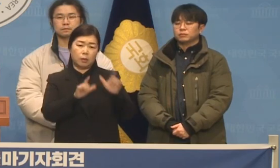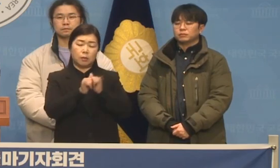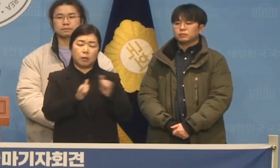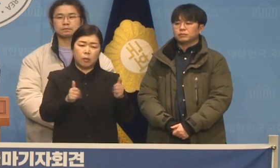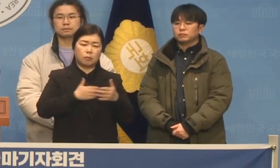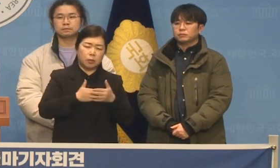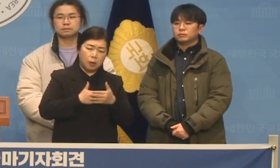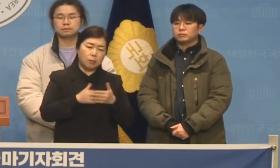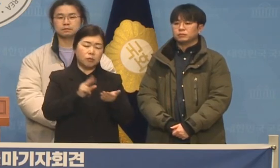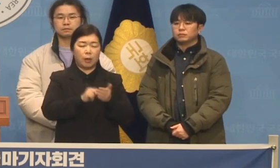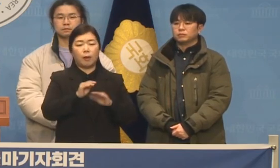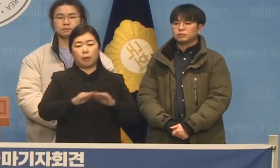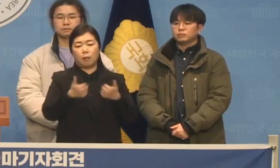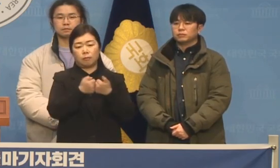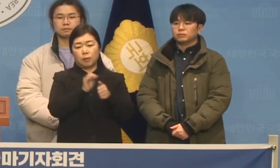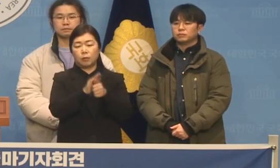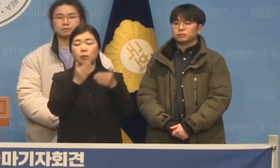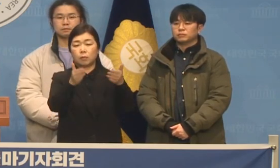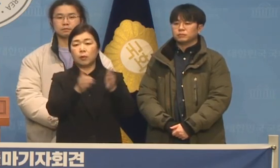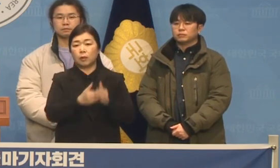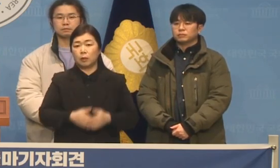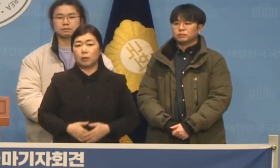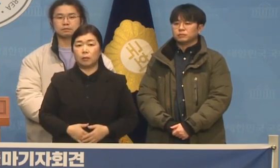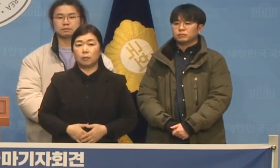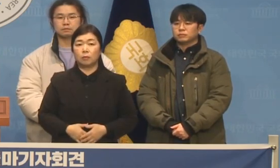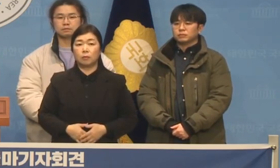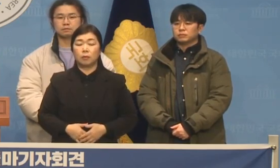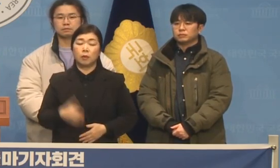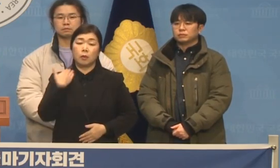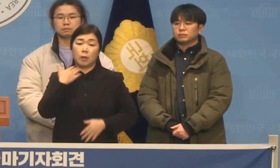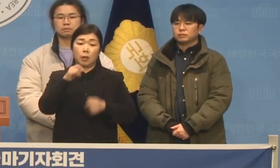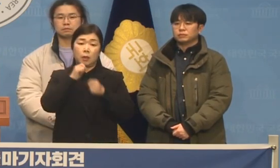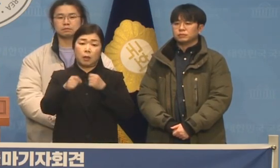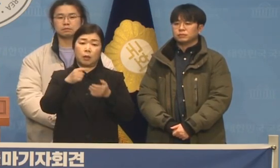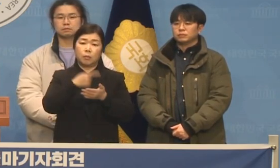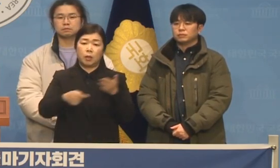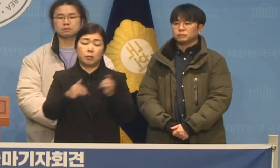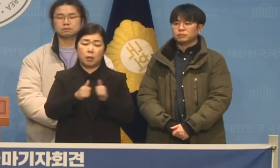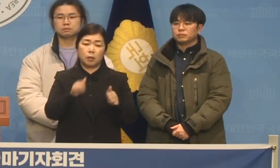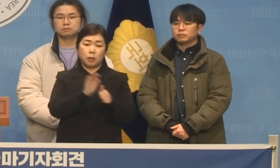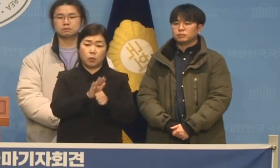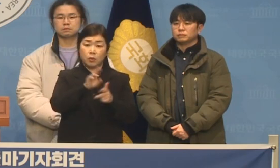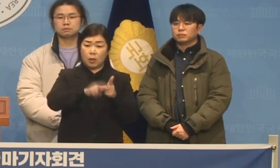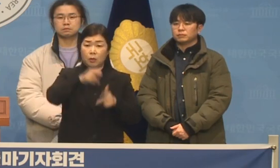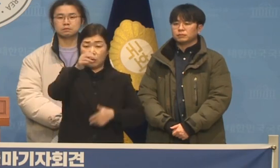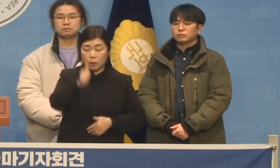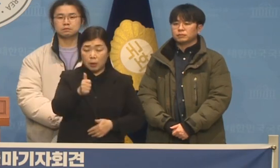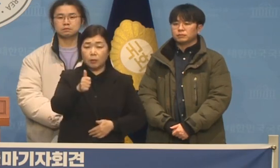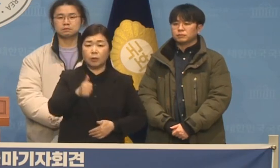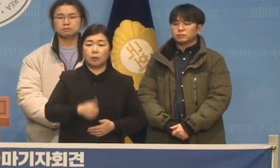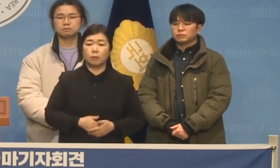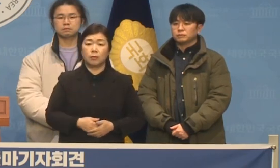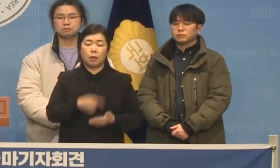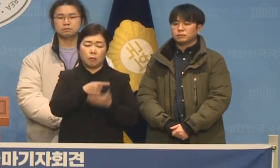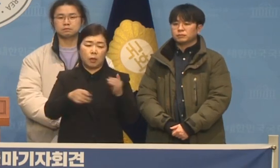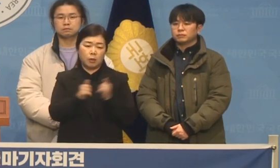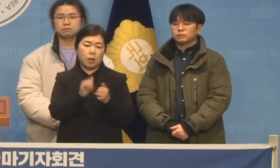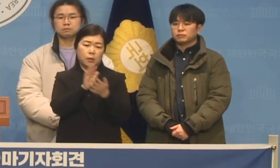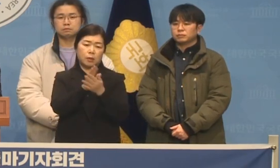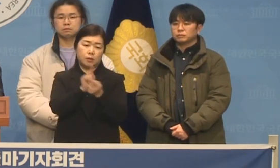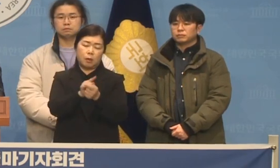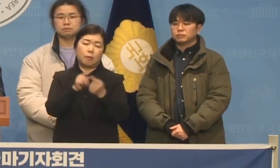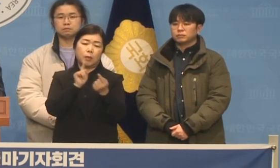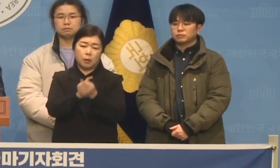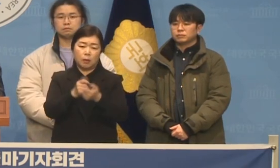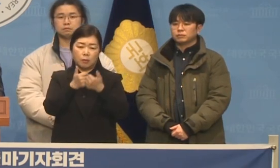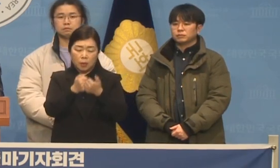센터장으로 전세사기 피해자들의 아픔을 마주하며 1,000건이 넘는 상담을 진행하고 전세사기 특별법이 제정되고 개정될